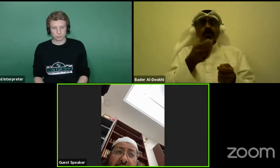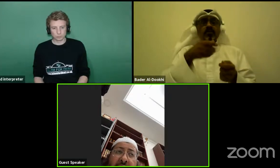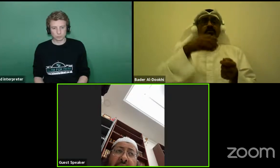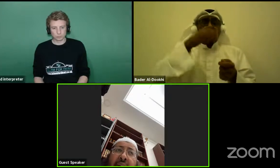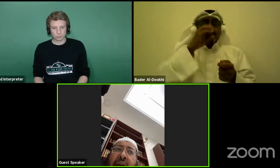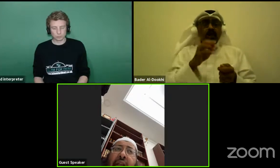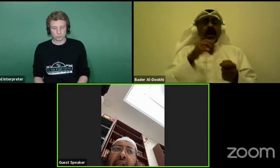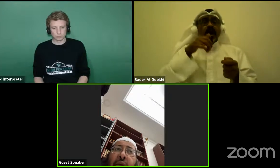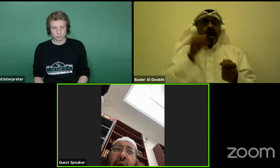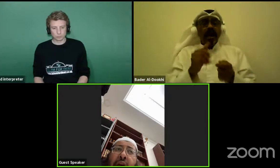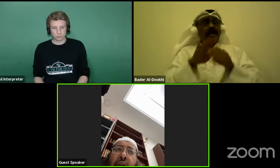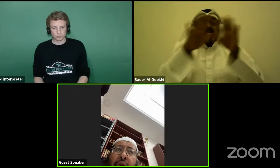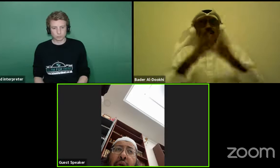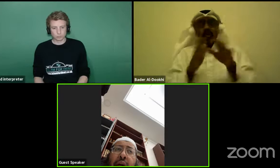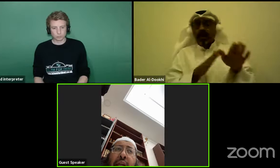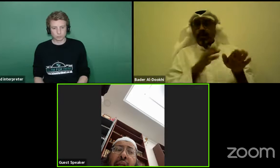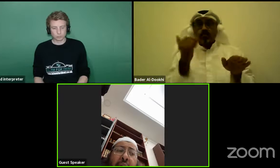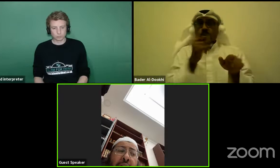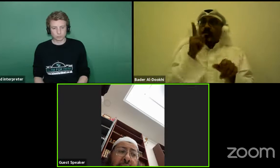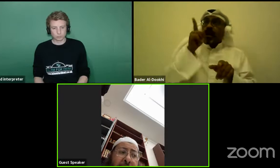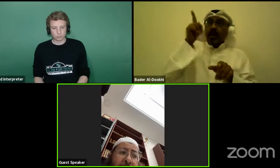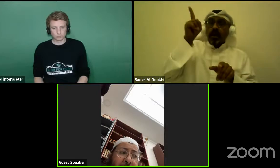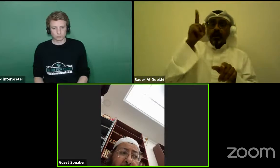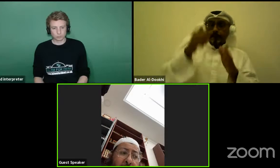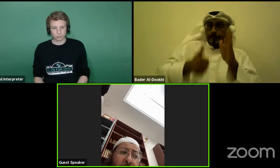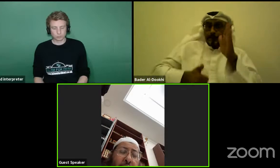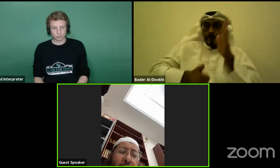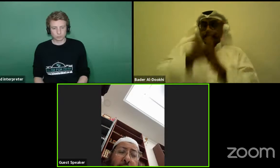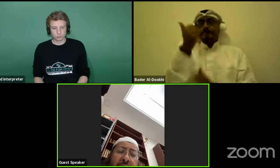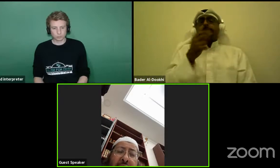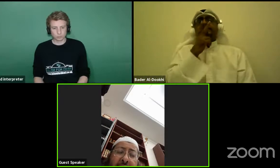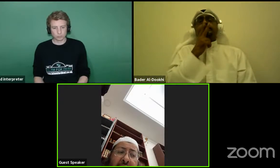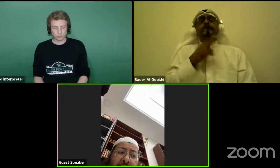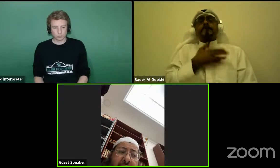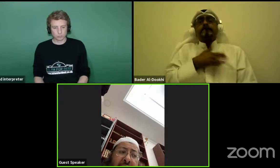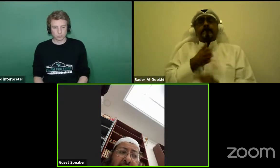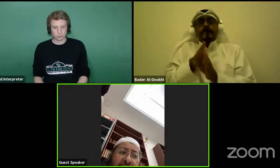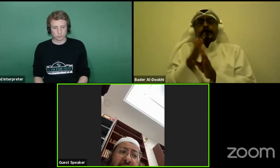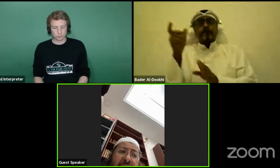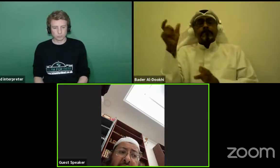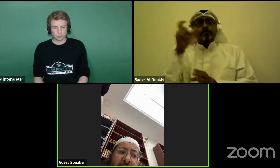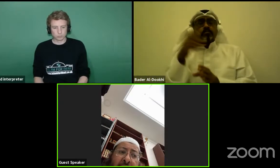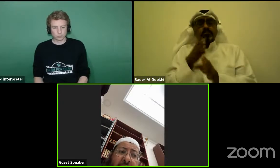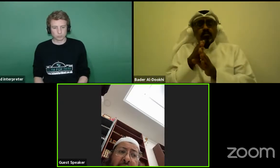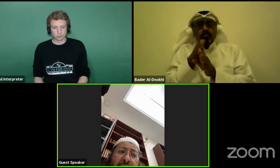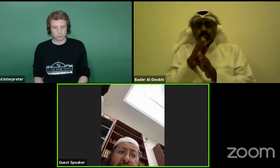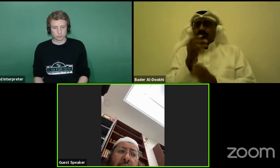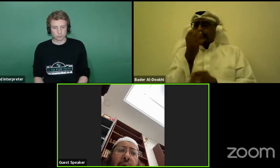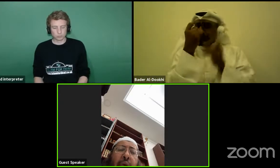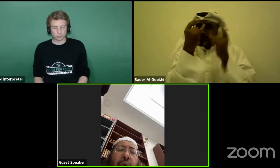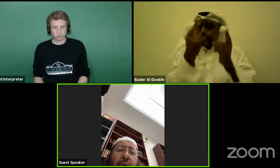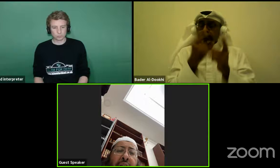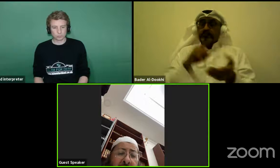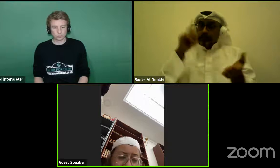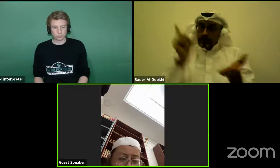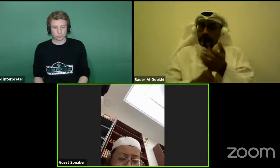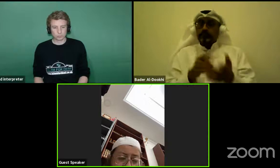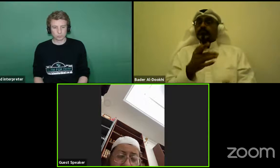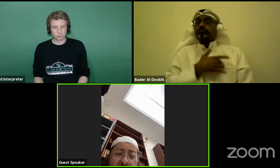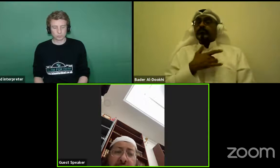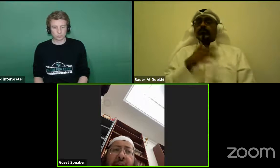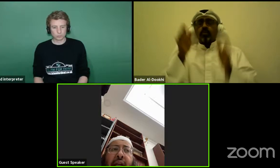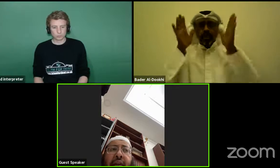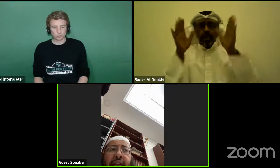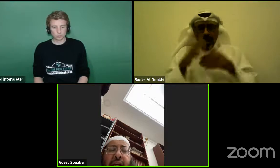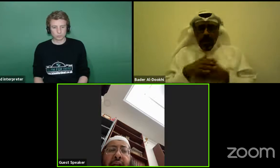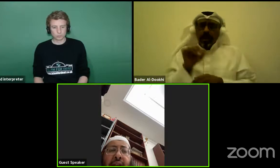الله أنت تحقق الإيمان وتبرهن على صدق إيمانك وعبوديتك